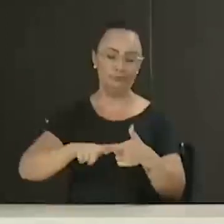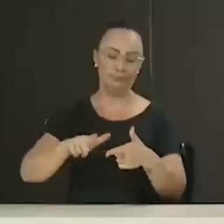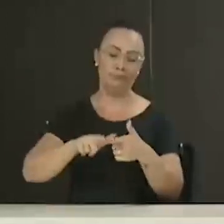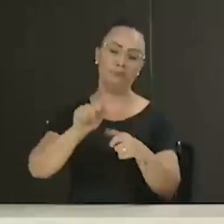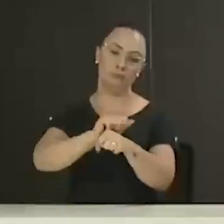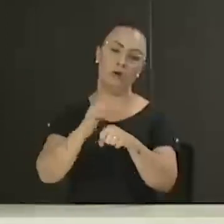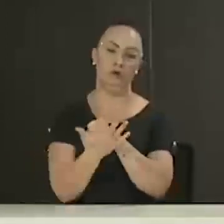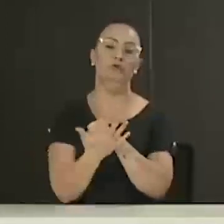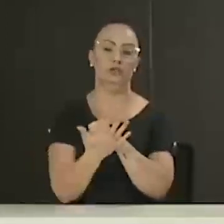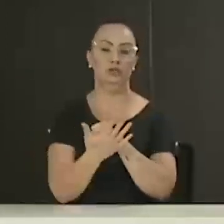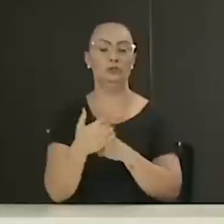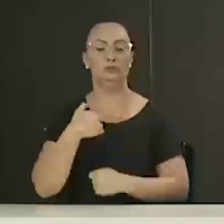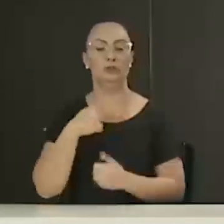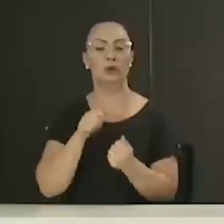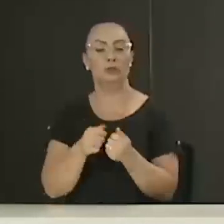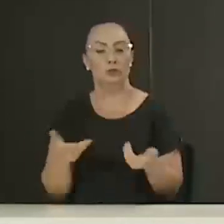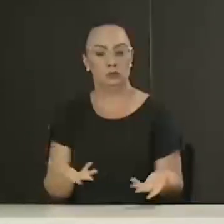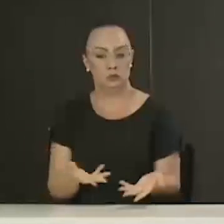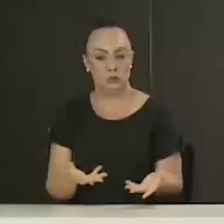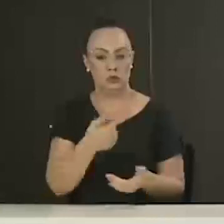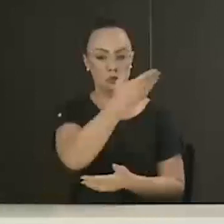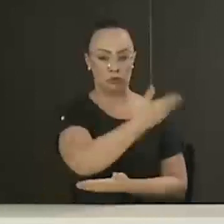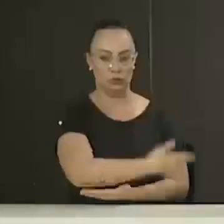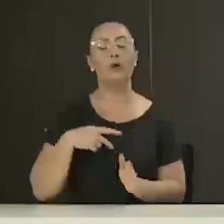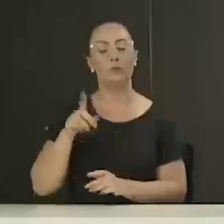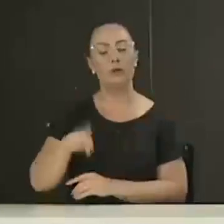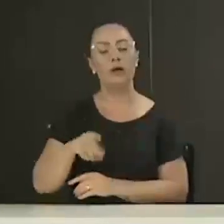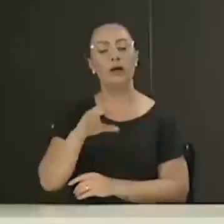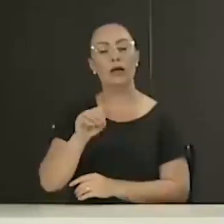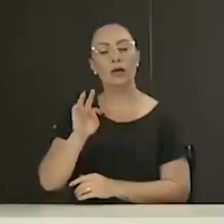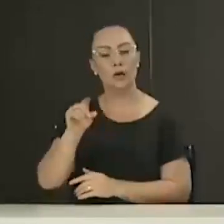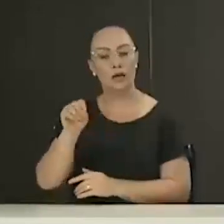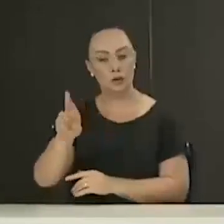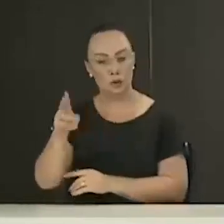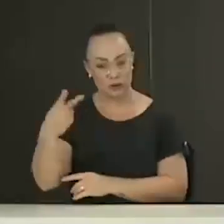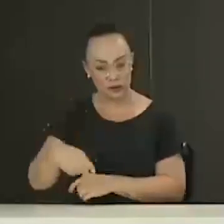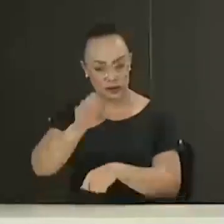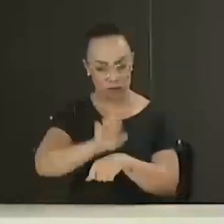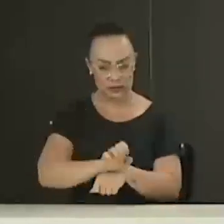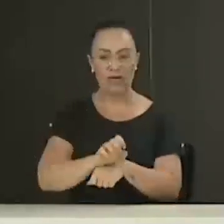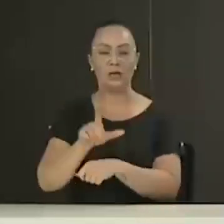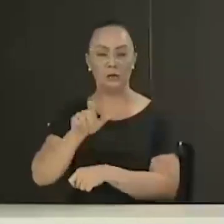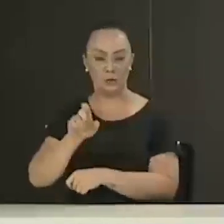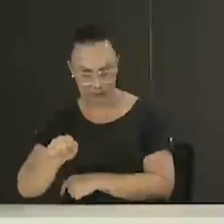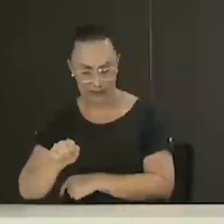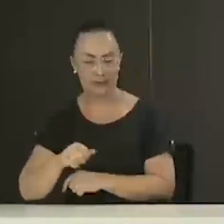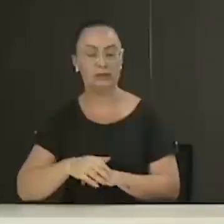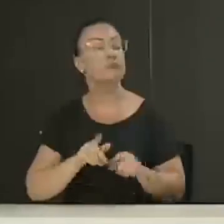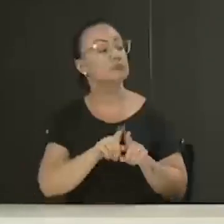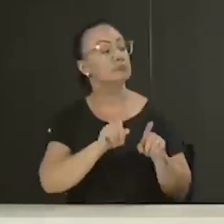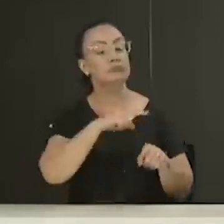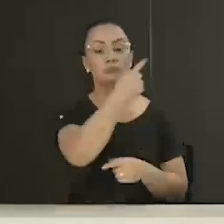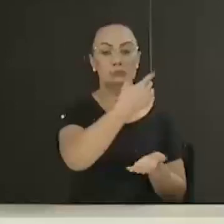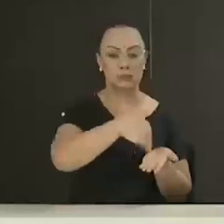comigo estão aqui acompanhando o controlador-geral fosse o luiz felipe também secretário elton